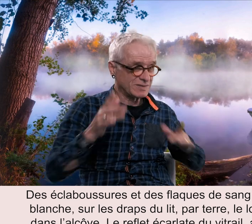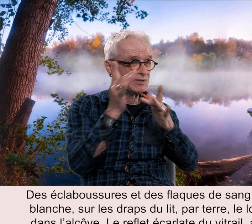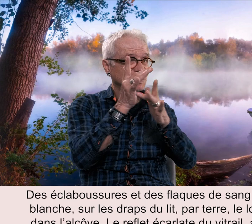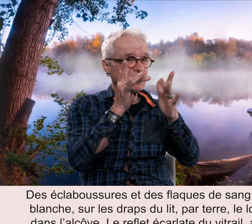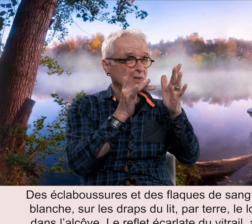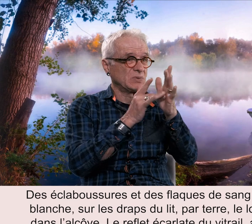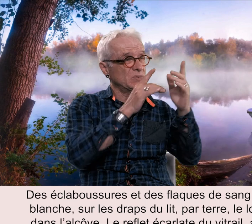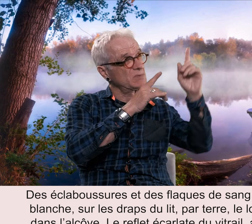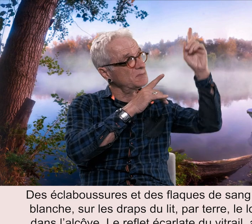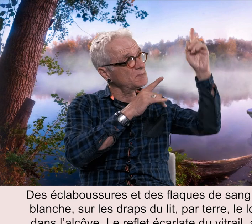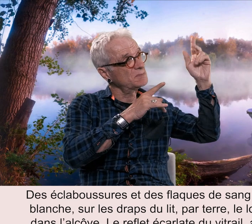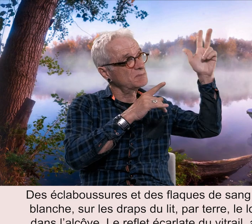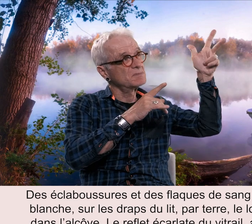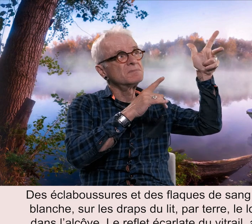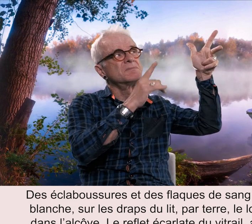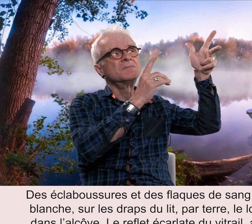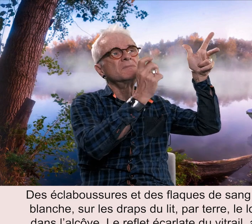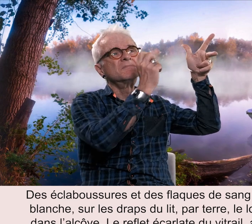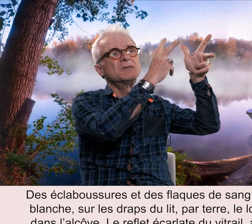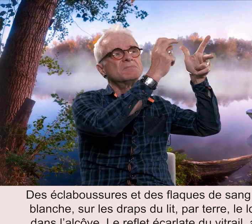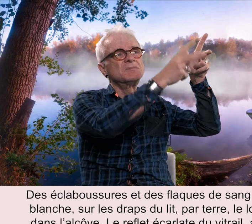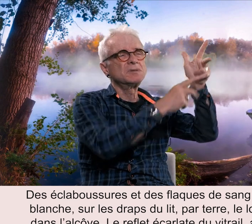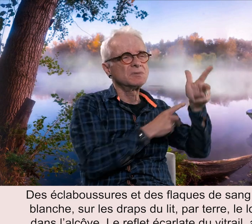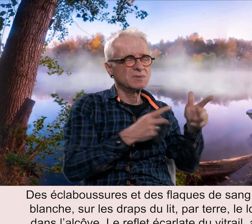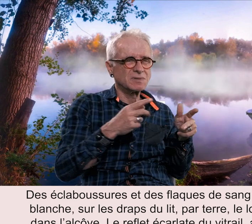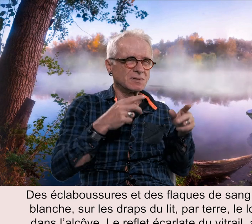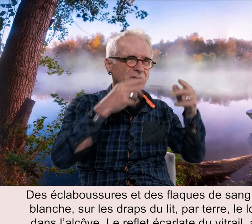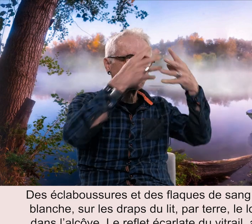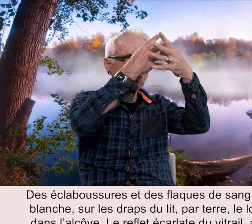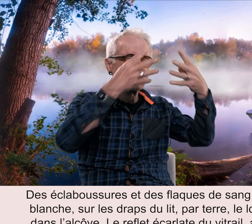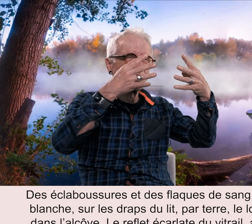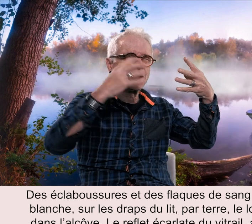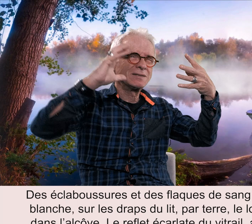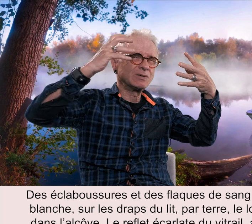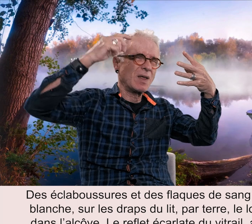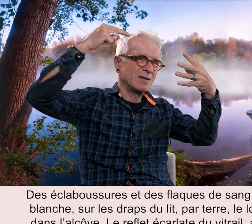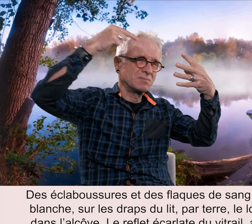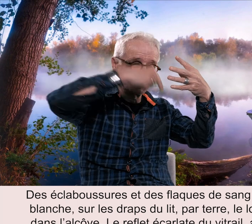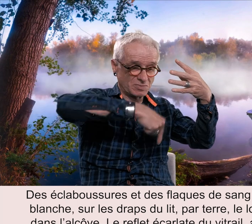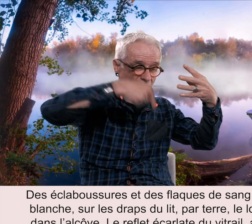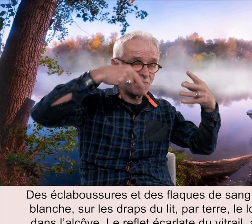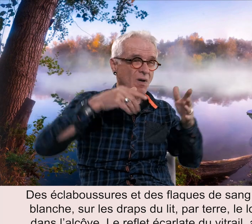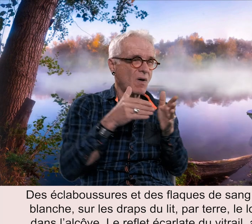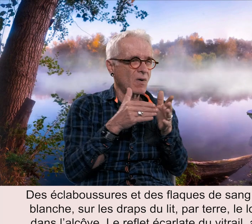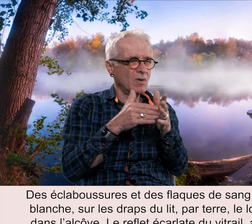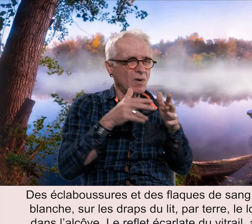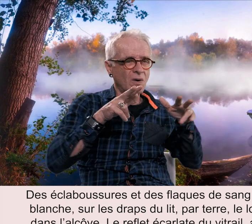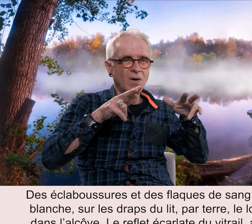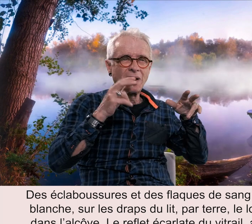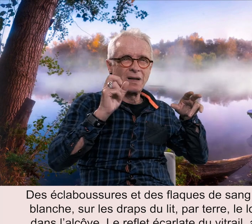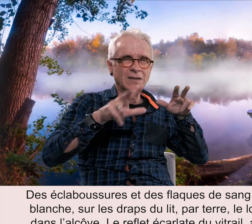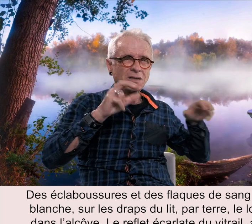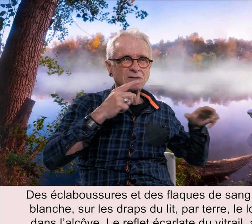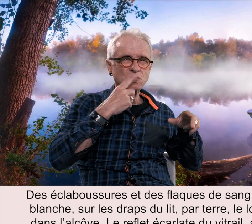suspendu dans l'alcôve. Le reflet carlate du vitrail, alors frappé par le soleil, éclairait ses taches rouges